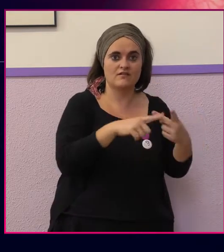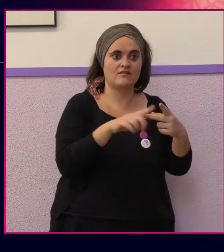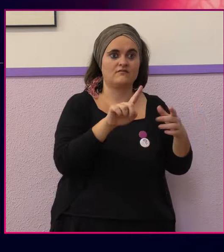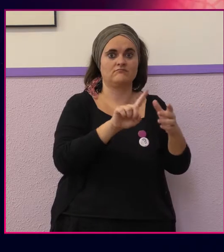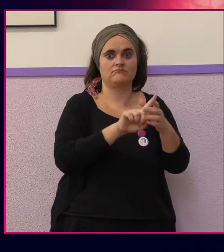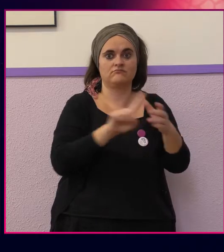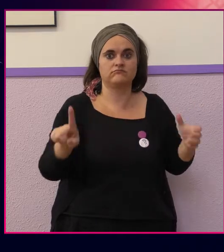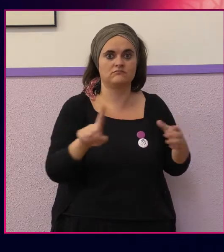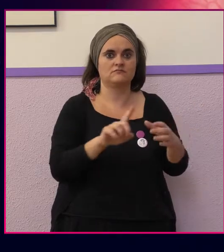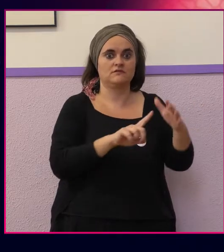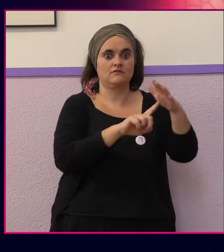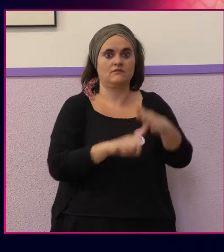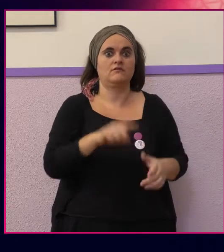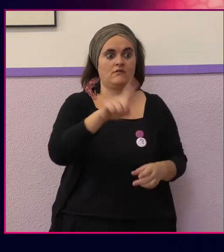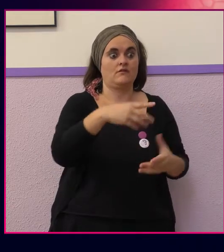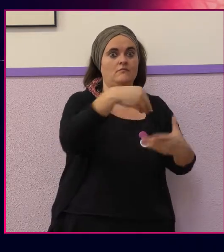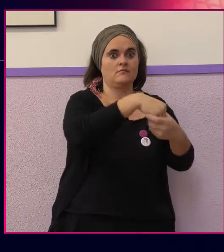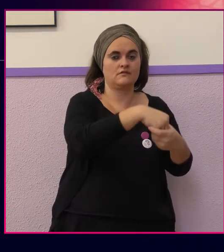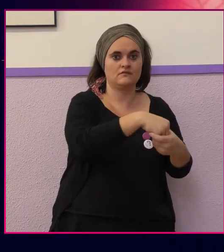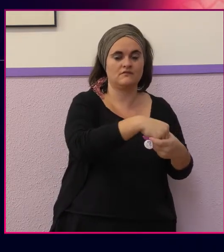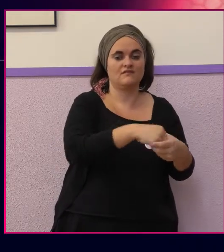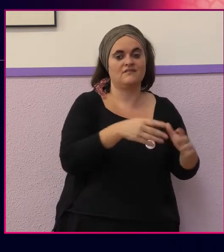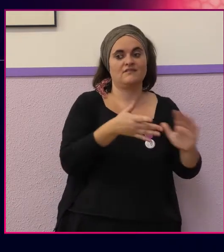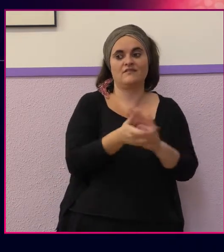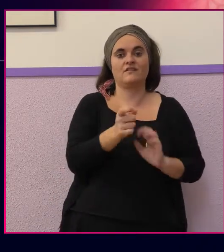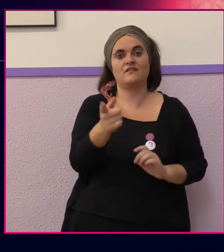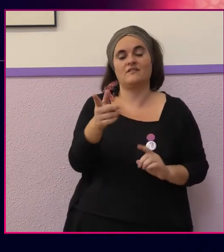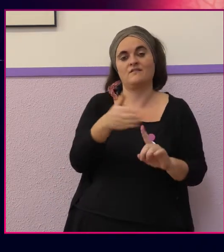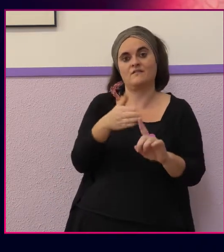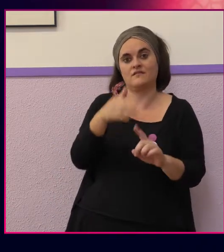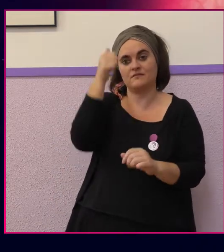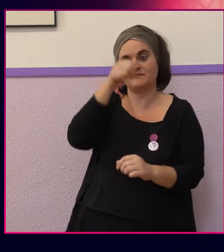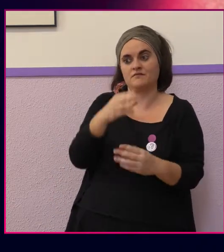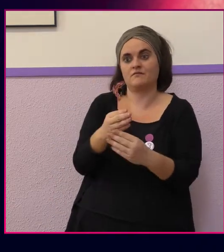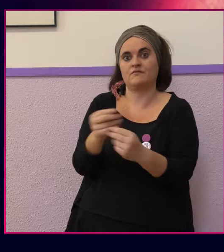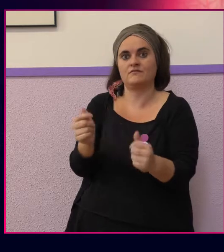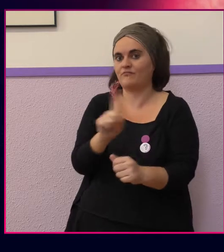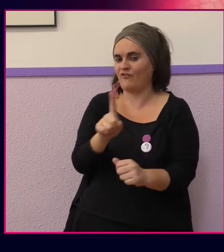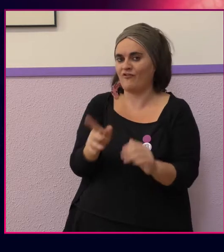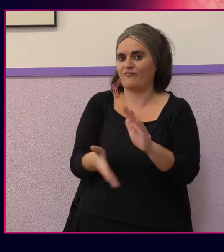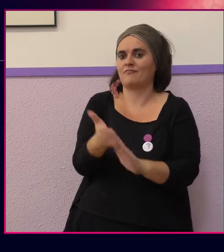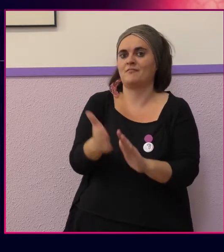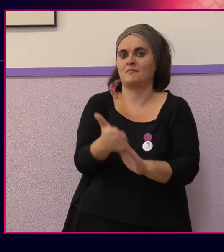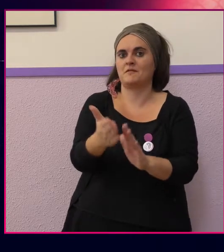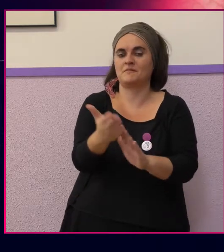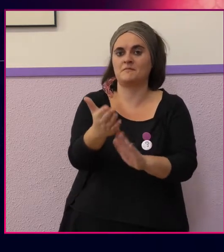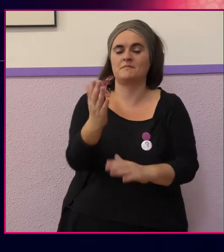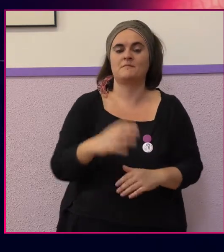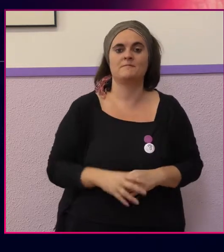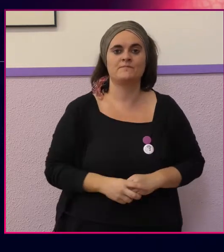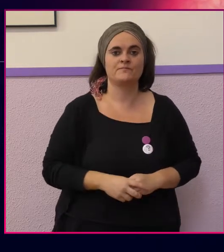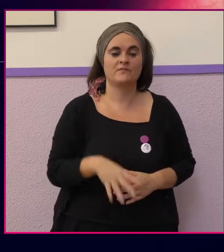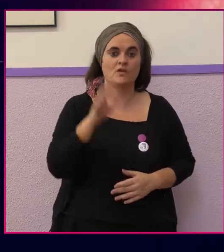baztertzailean oinarritzen da. Ez da inondik ere indarkeria matxista deuseztatzen ari.